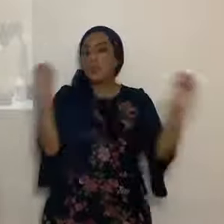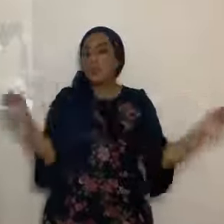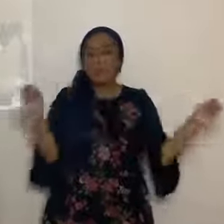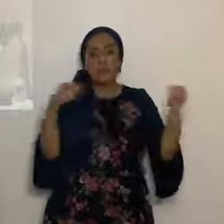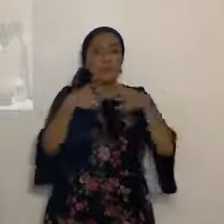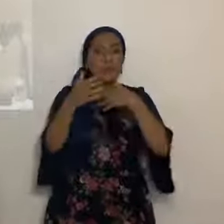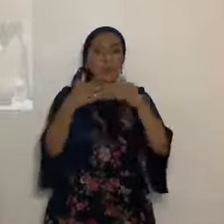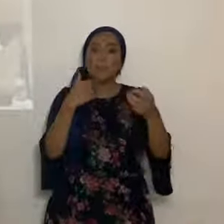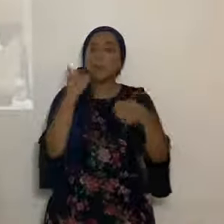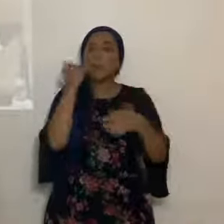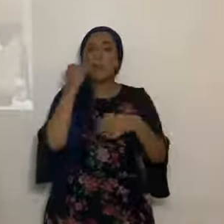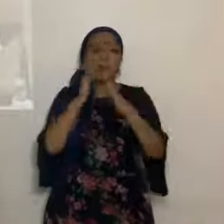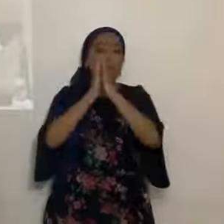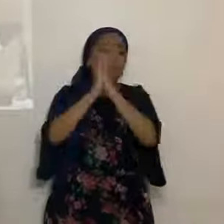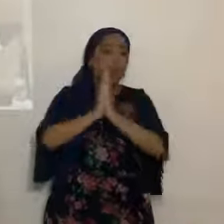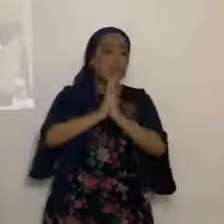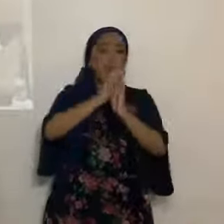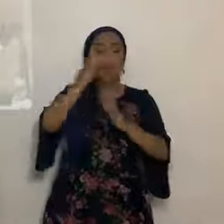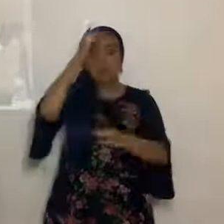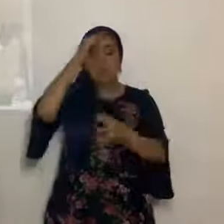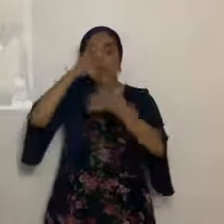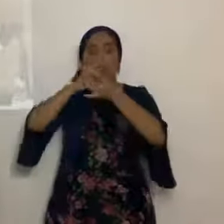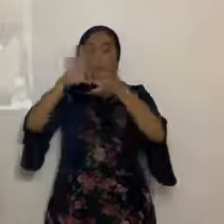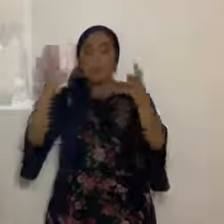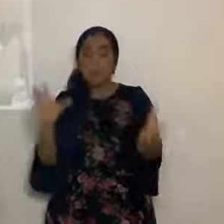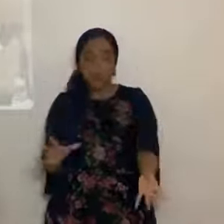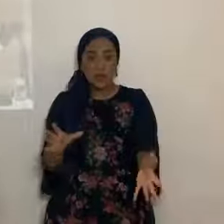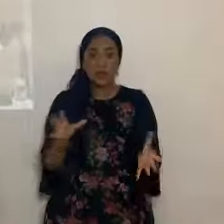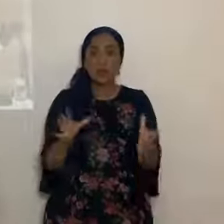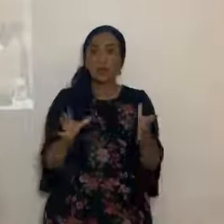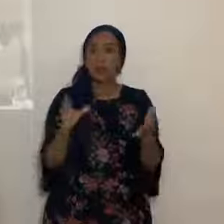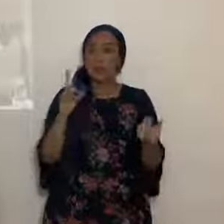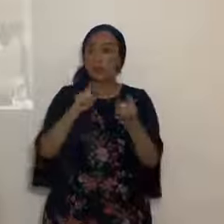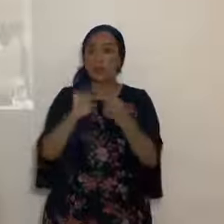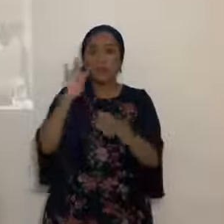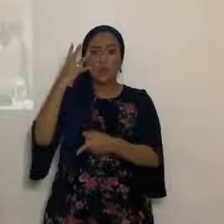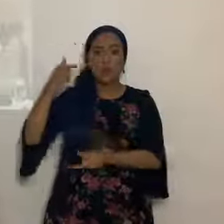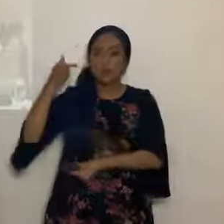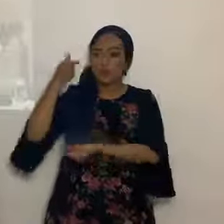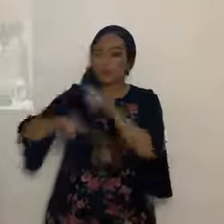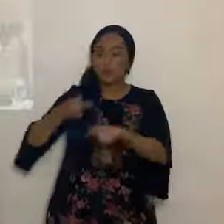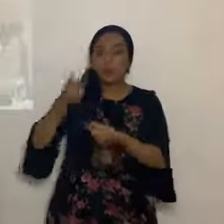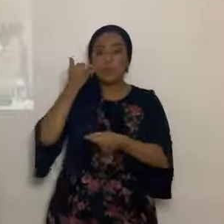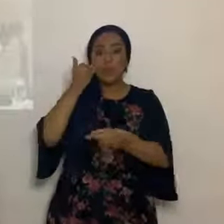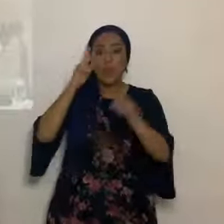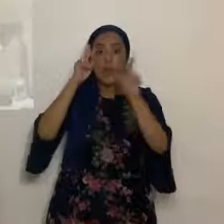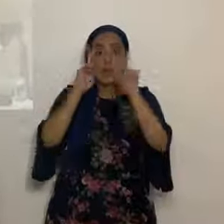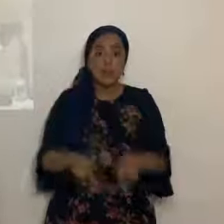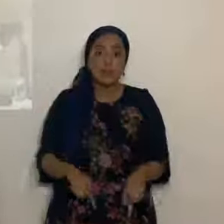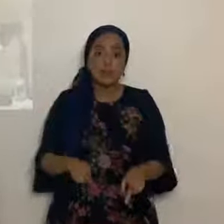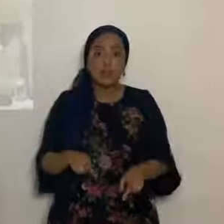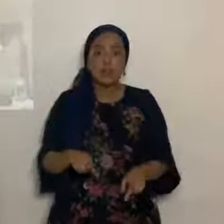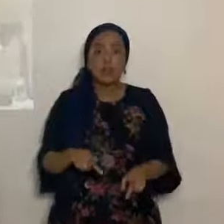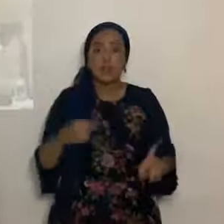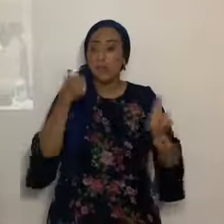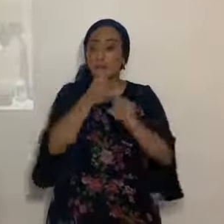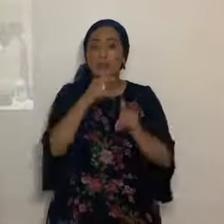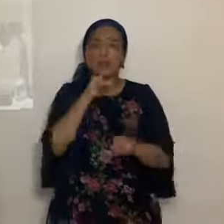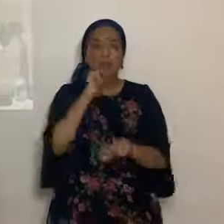Aunque se haga oración, se haga liberación, se haga rompimiento de maldiciones hasta la 4ª generación, si la persona en sí, ella